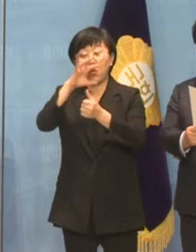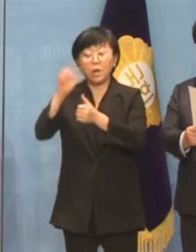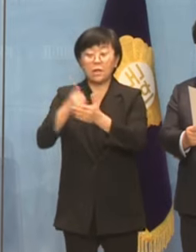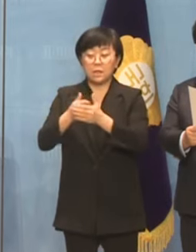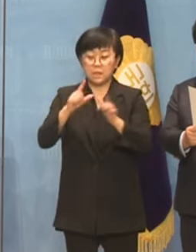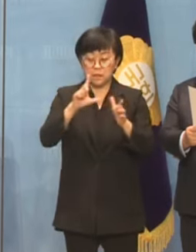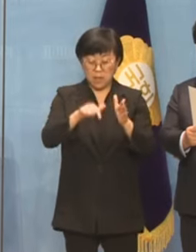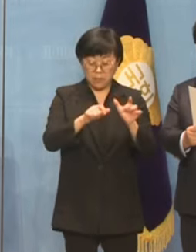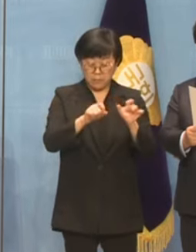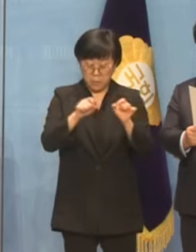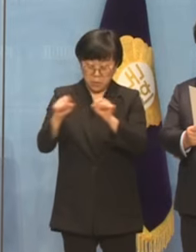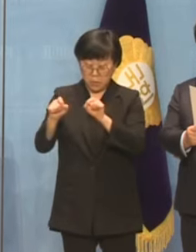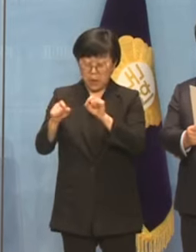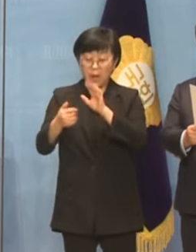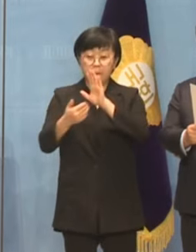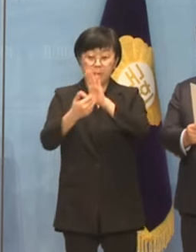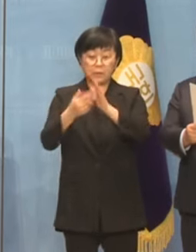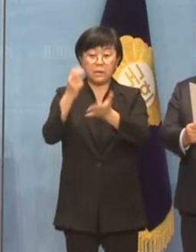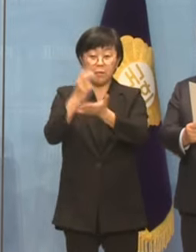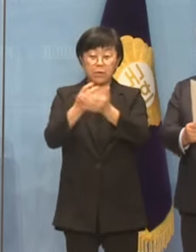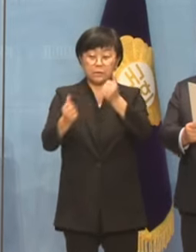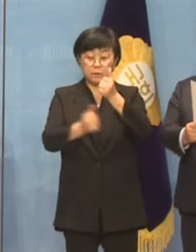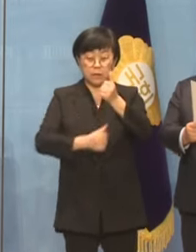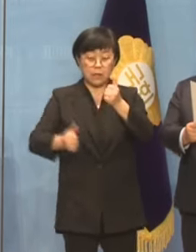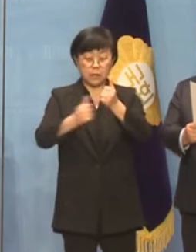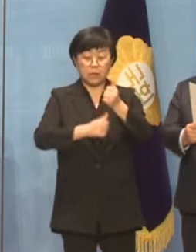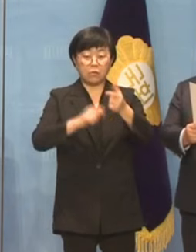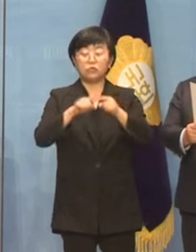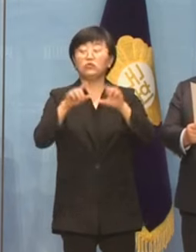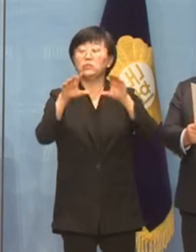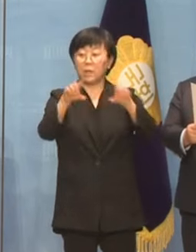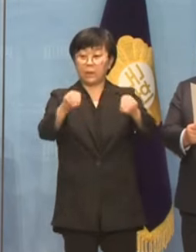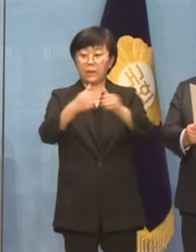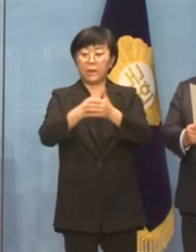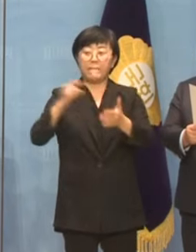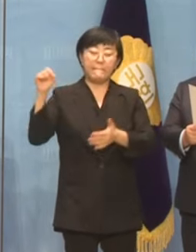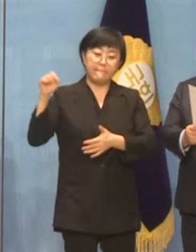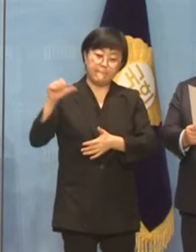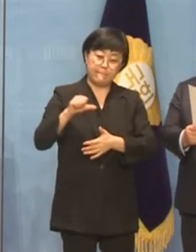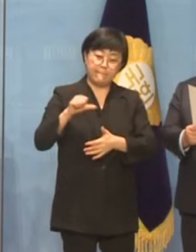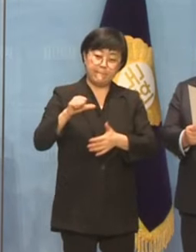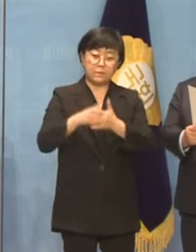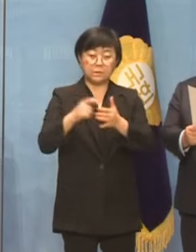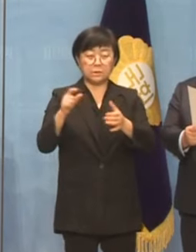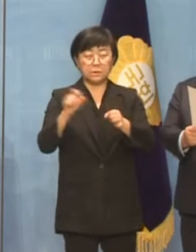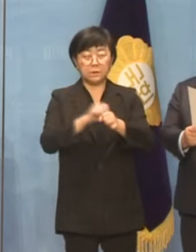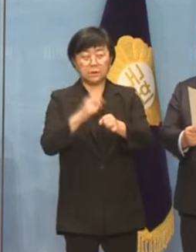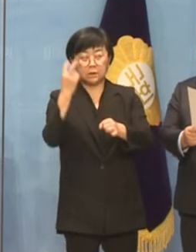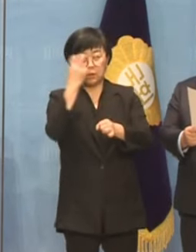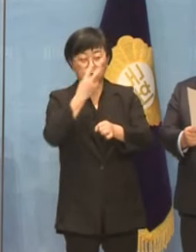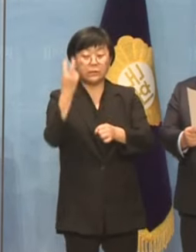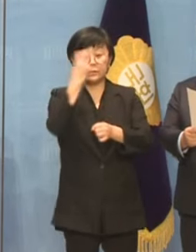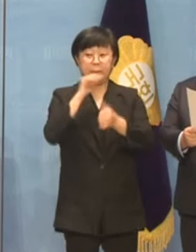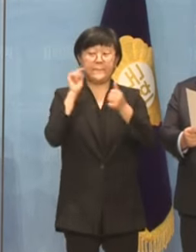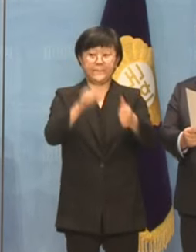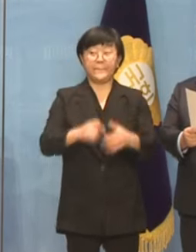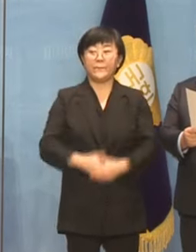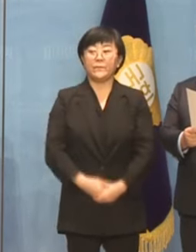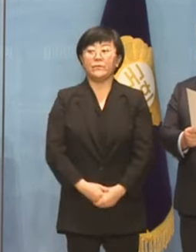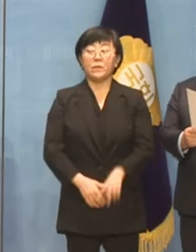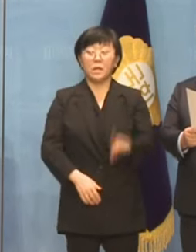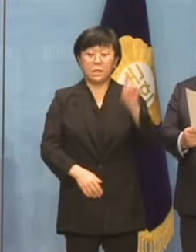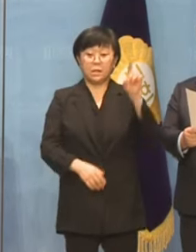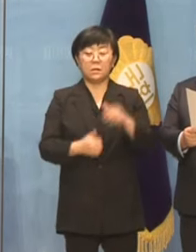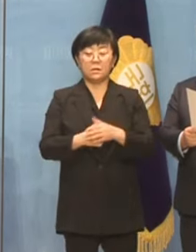끌어 방탄 법사위로 만드는 행태를 중단하고 신속하게 특검법을 심사하라.